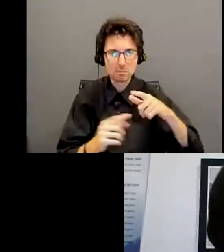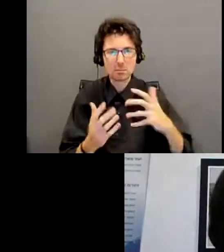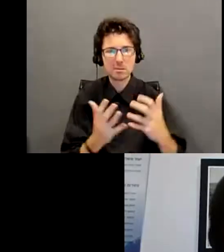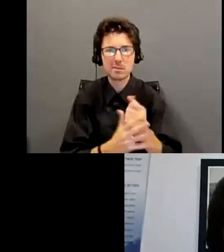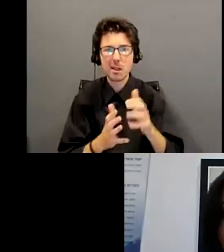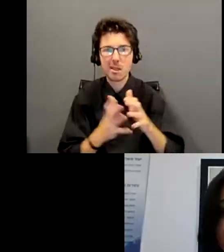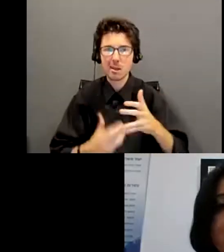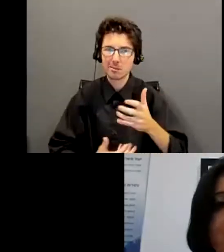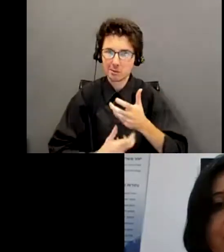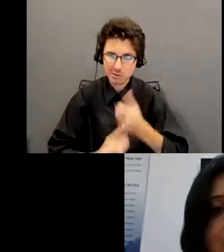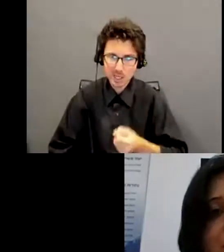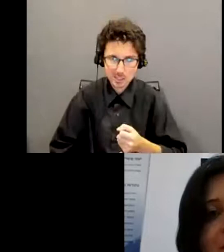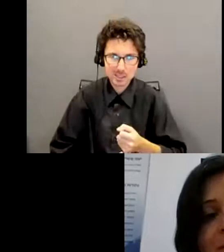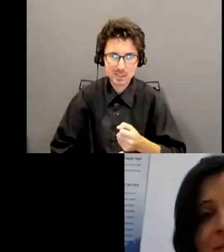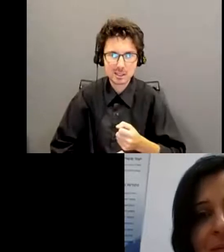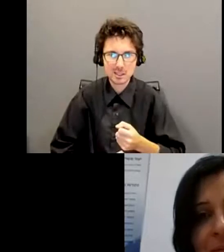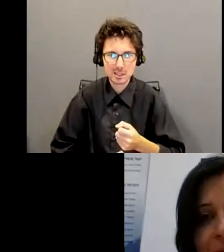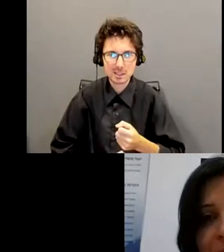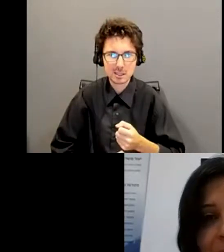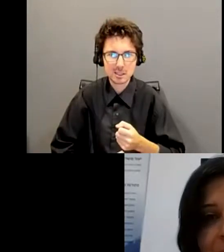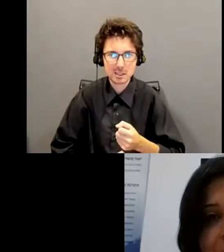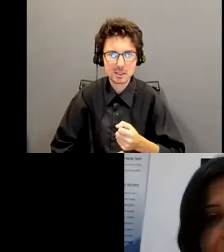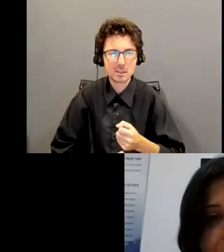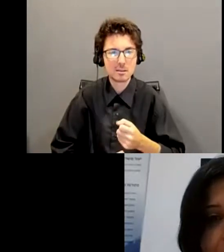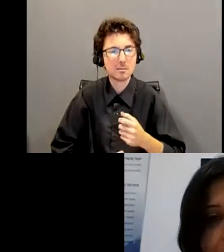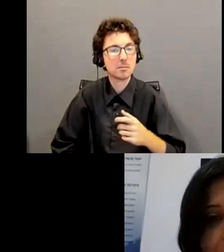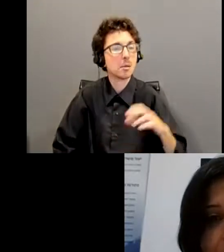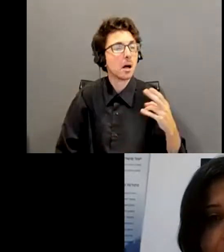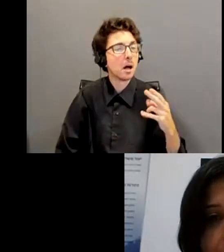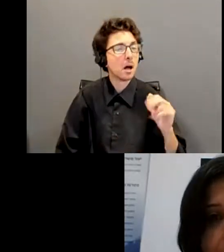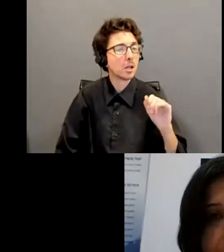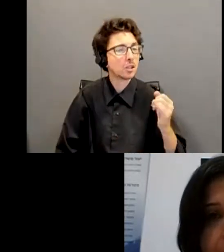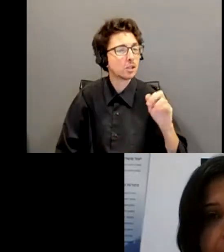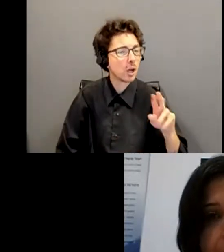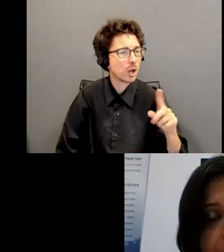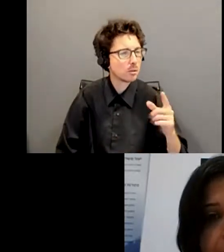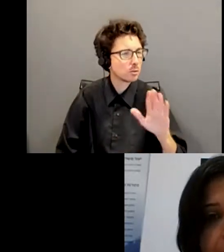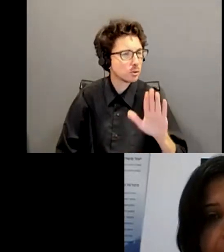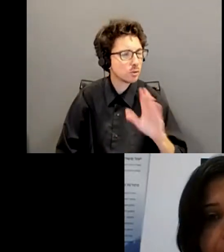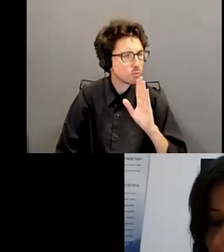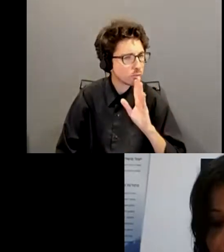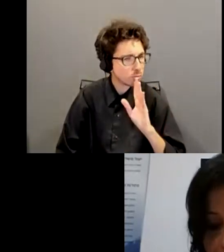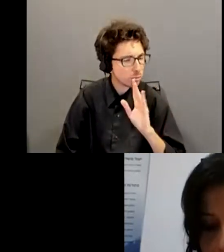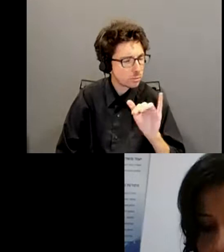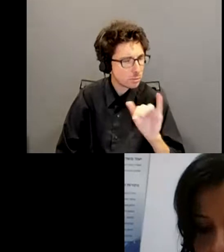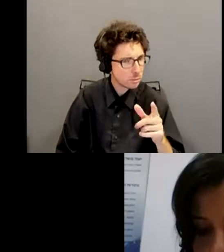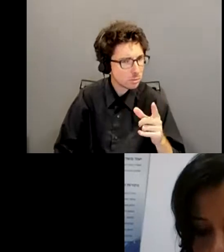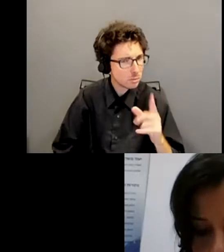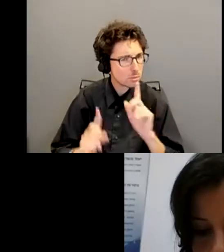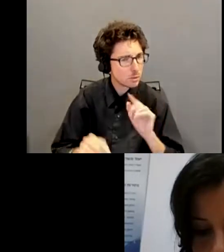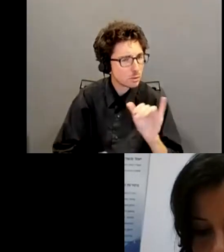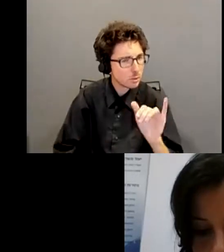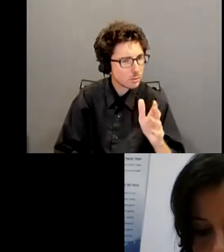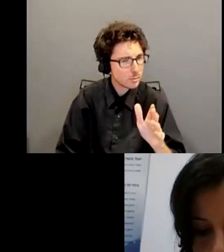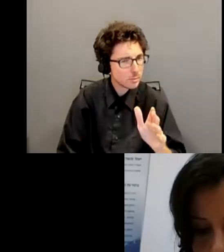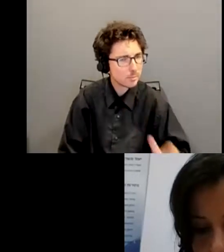Hajar, what is your question to? What is your answer to? Fadal. Yeah. في بيت هجلجليين نعمل